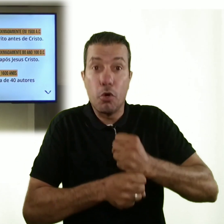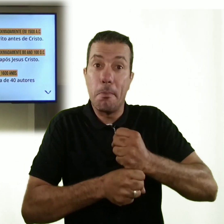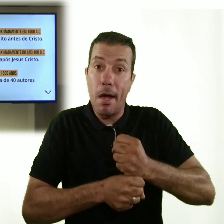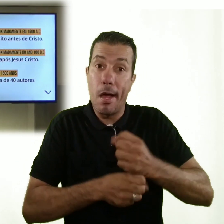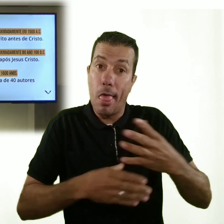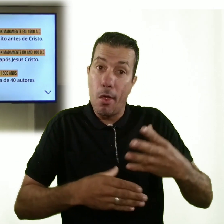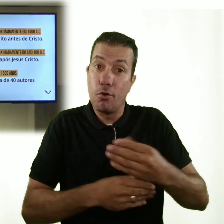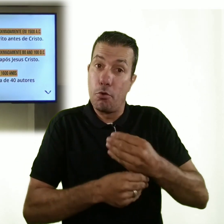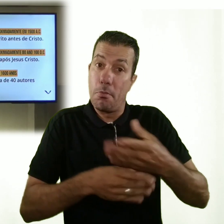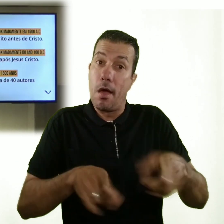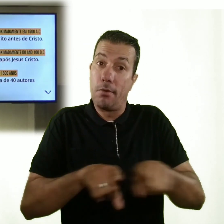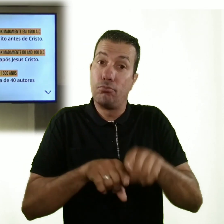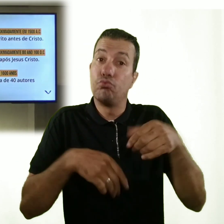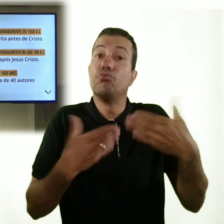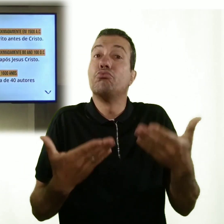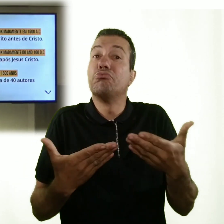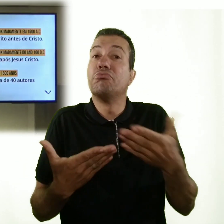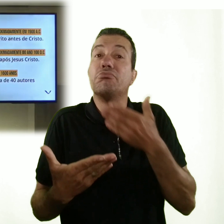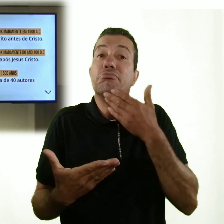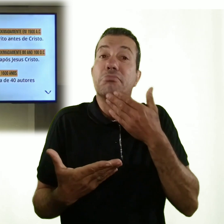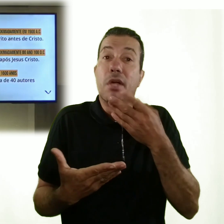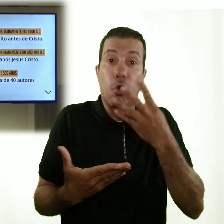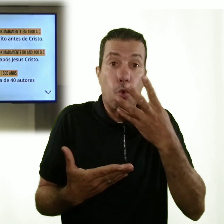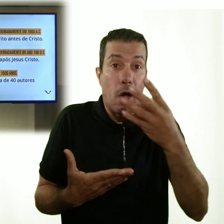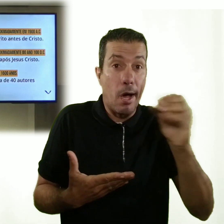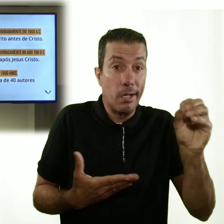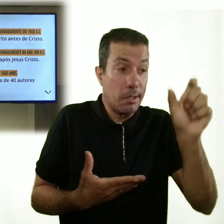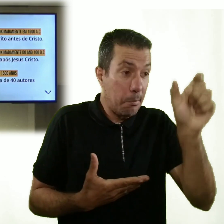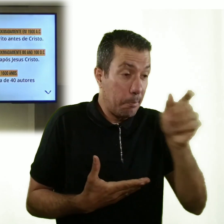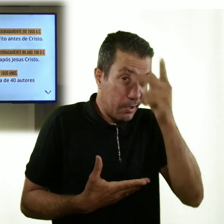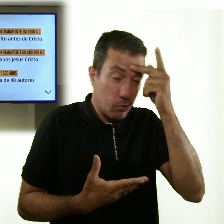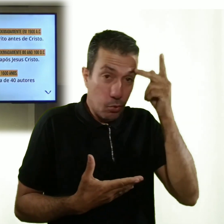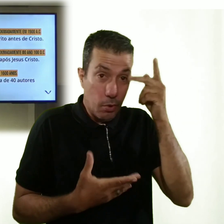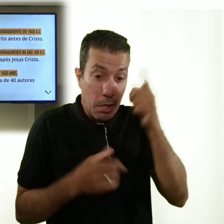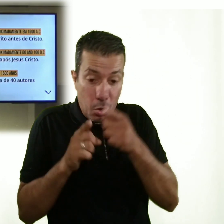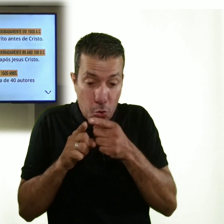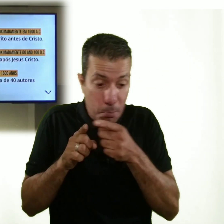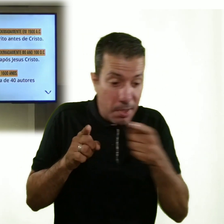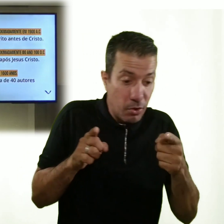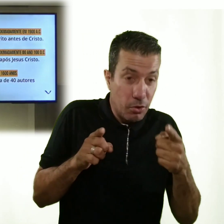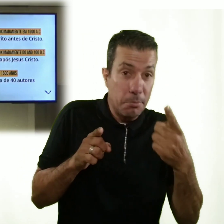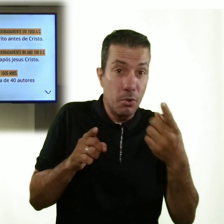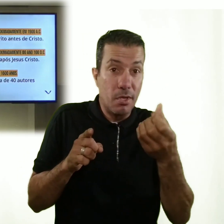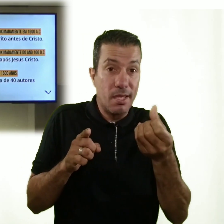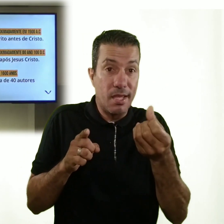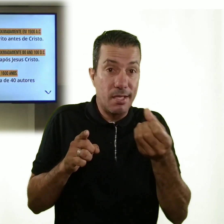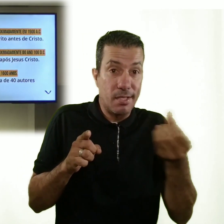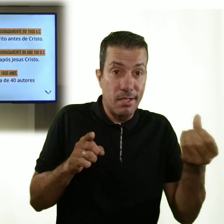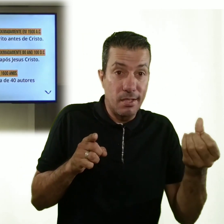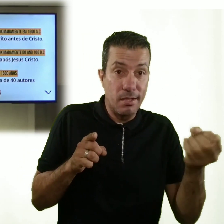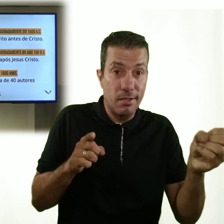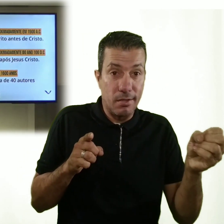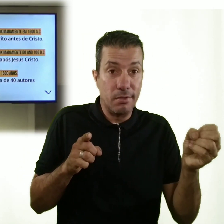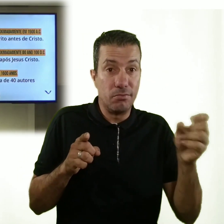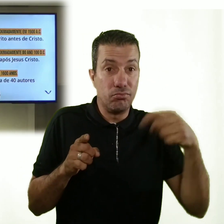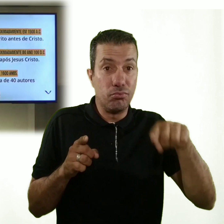assim, 40 pessoas, num período de 1.600 anos, escrevendo sobre